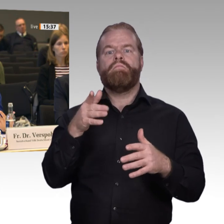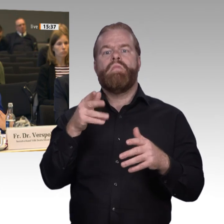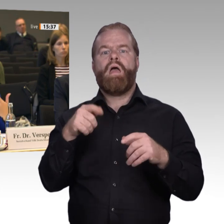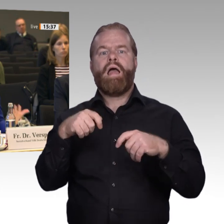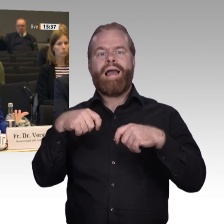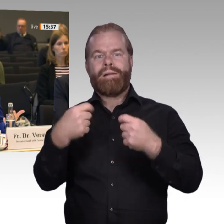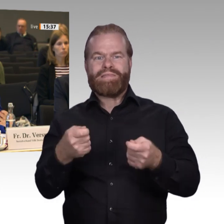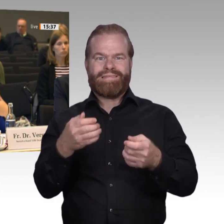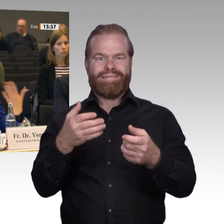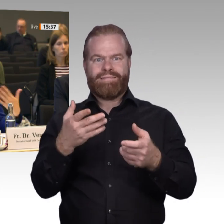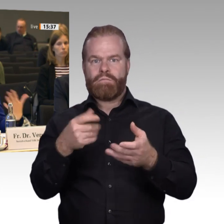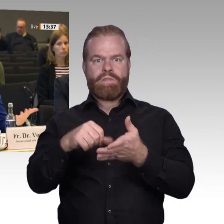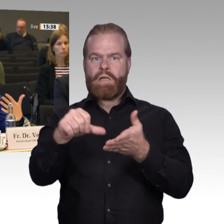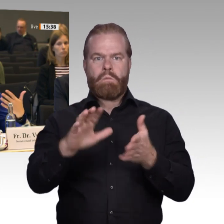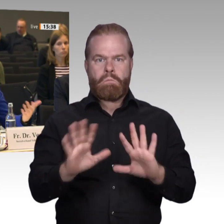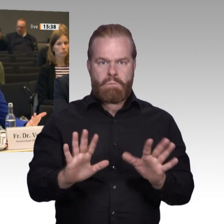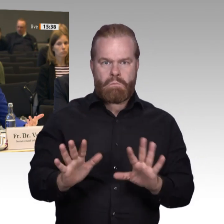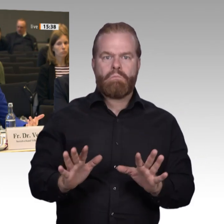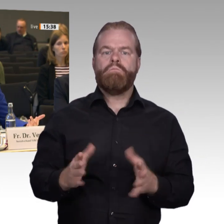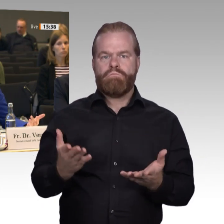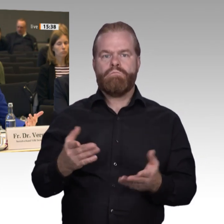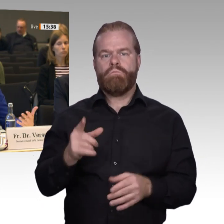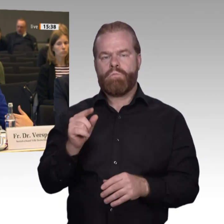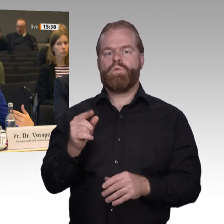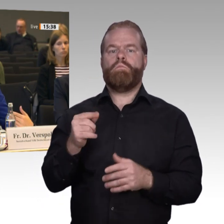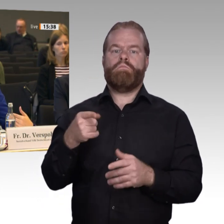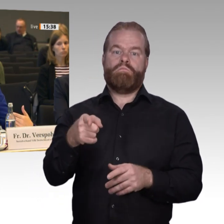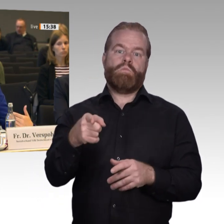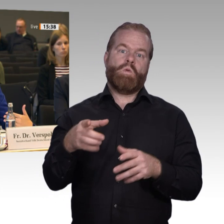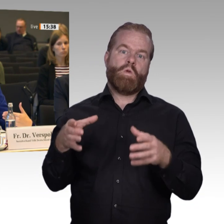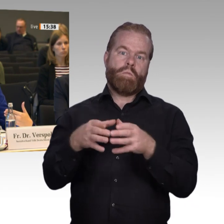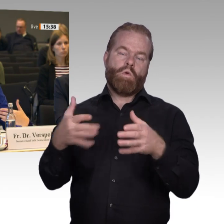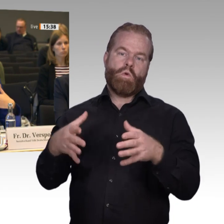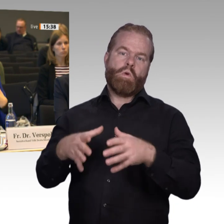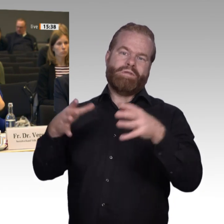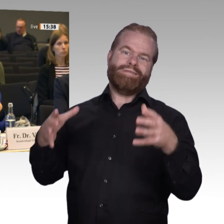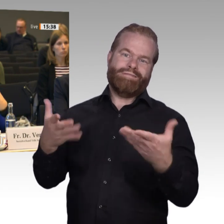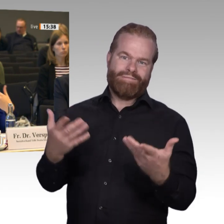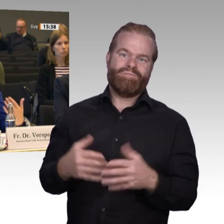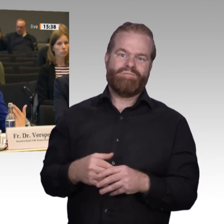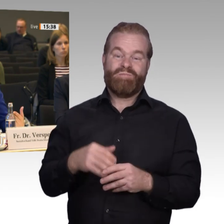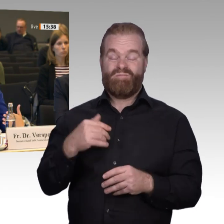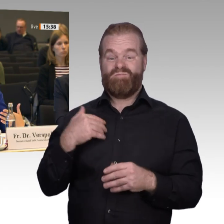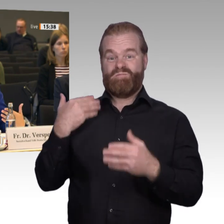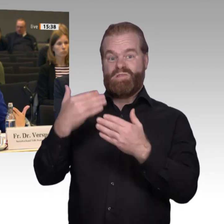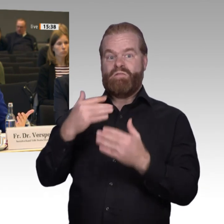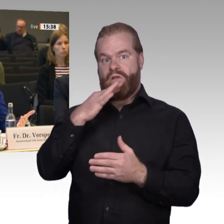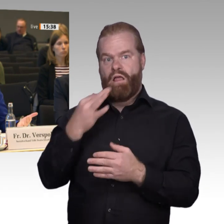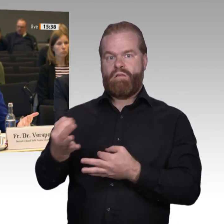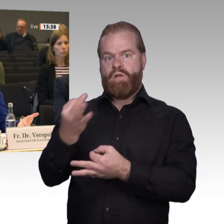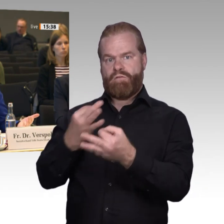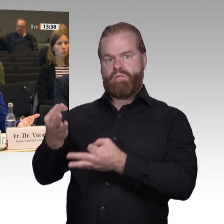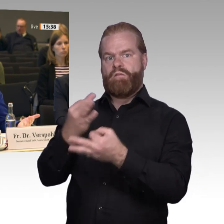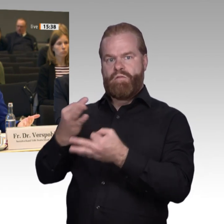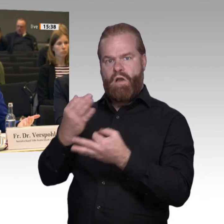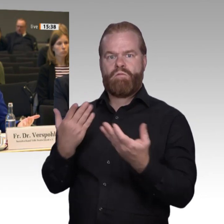viele Nachfragen, was muss ich zahlen, wo sind die Grenzen? Die Grenzen sind auch unserer Erfahrung nach sehr, sehr